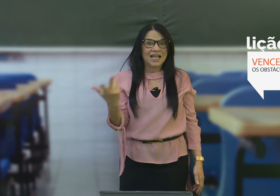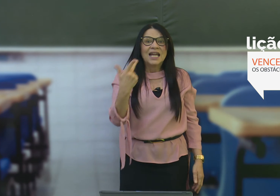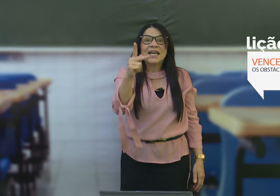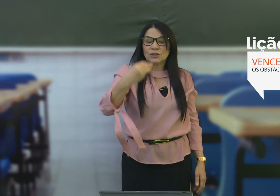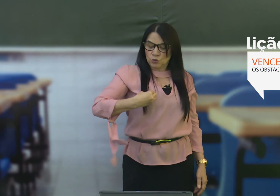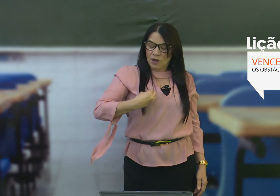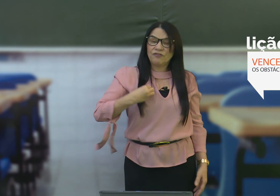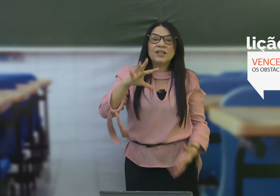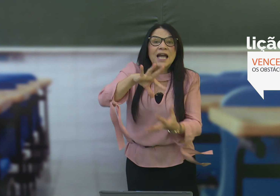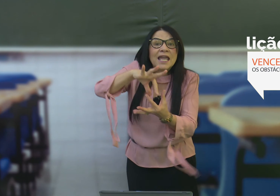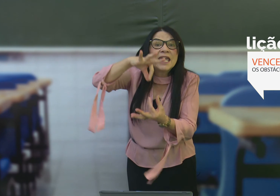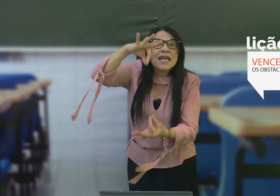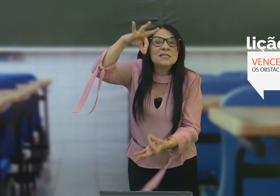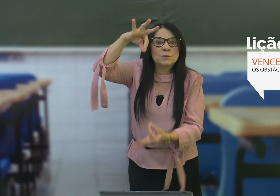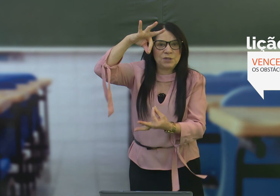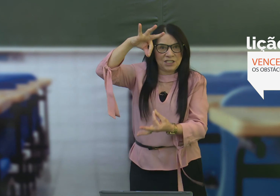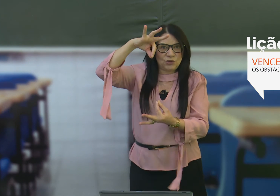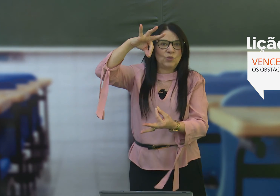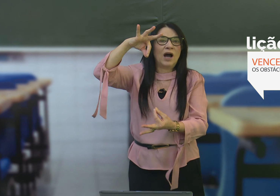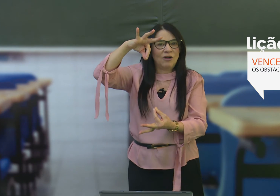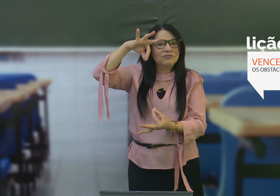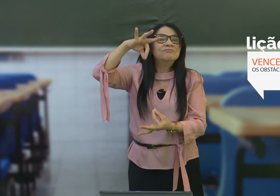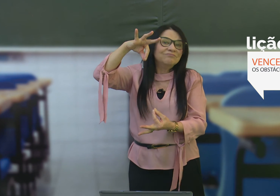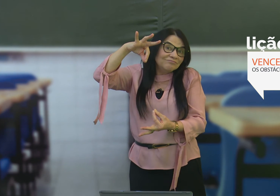na tua vida espiritual.